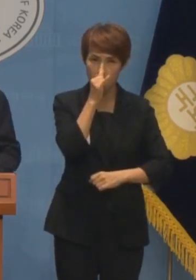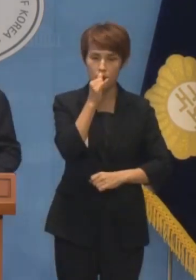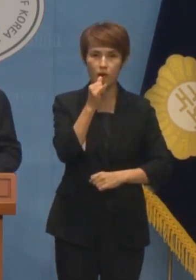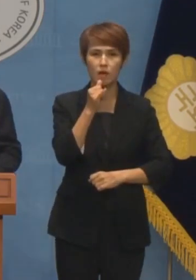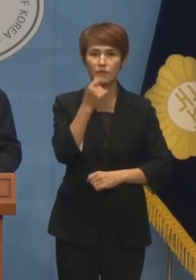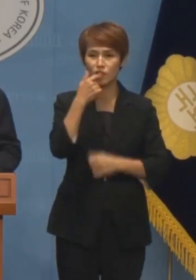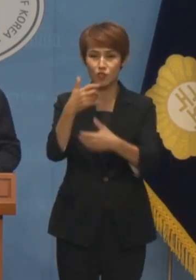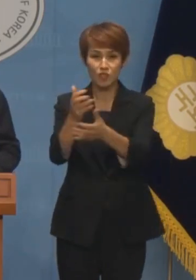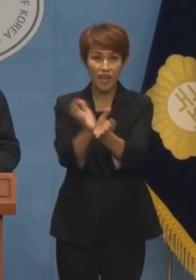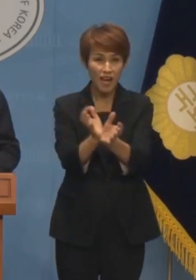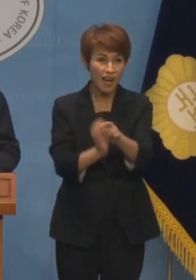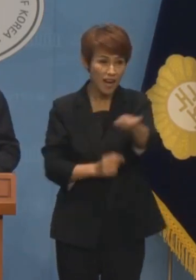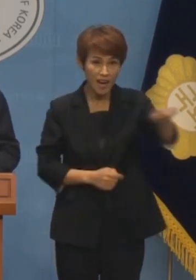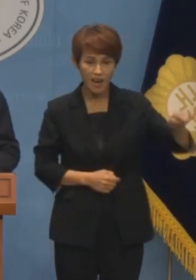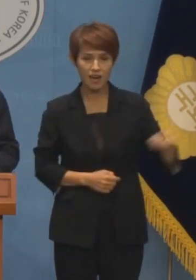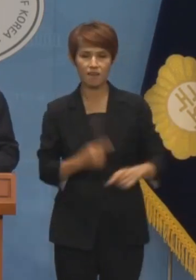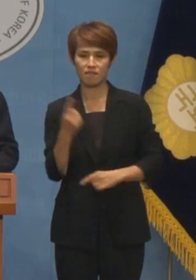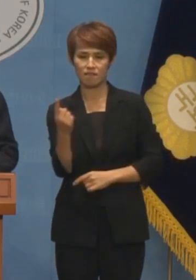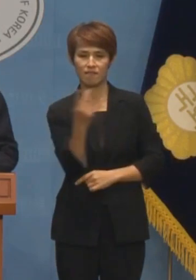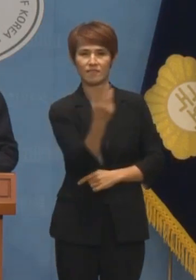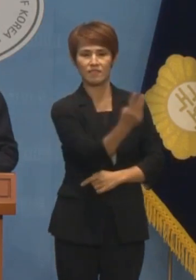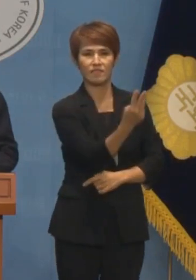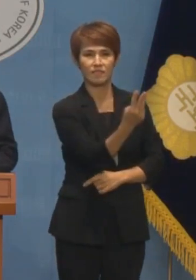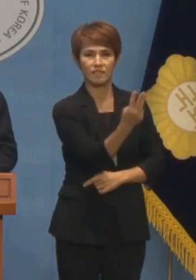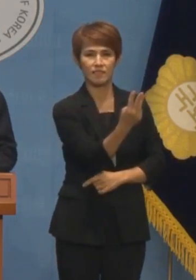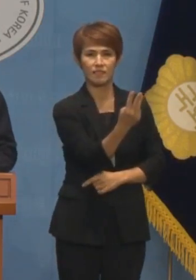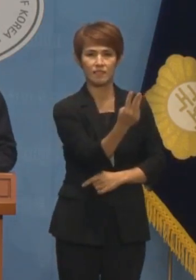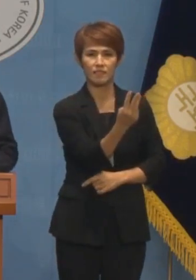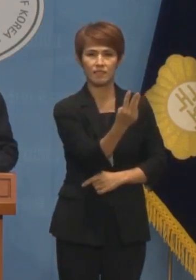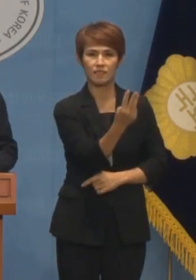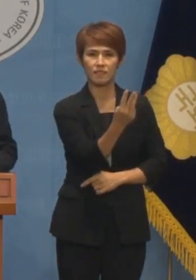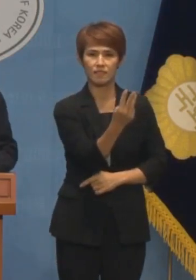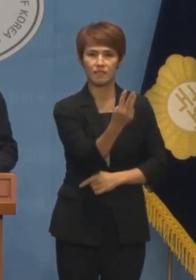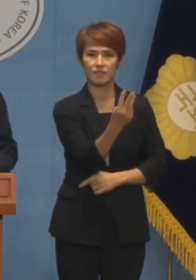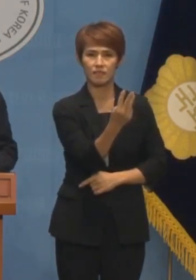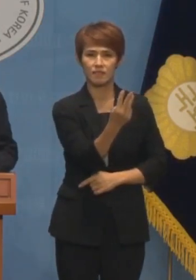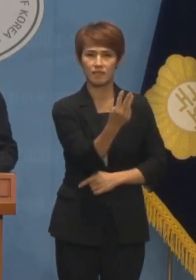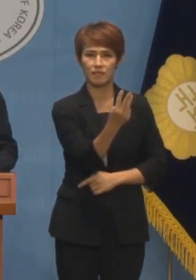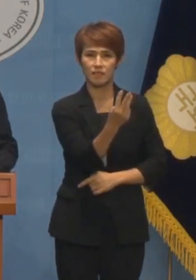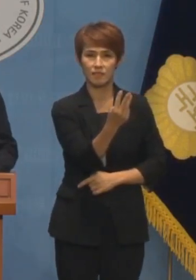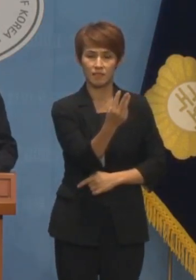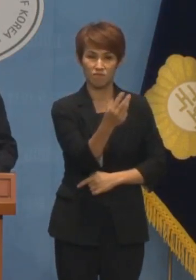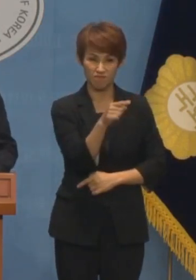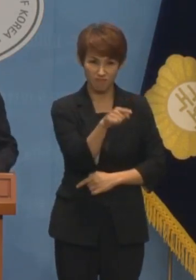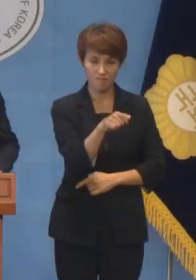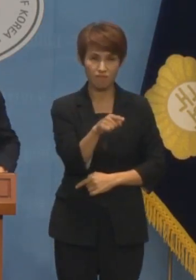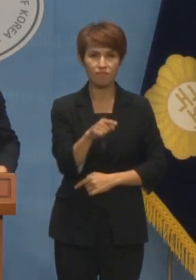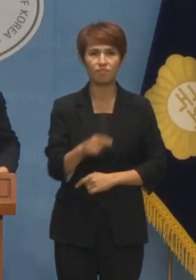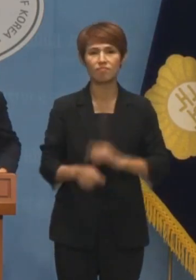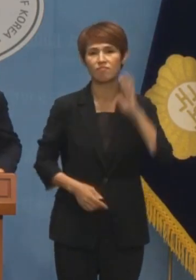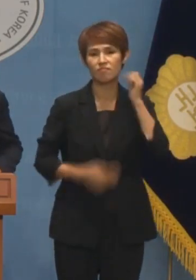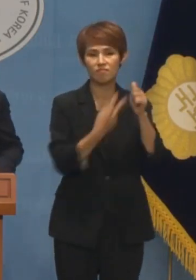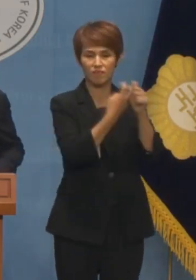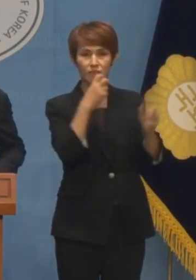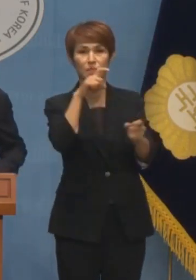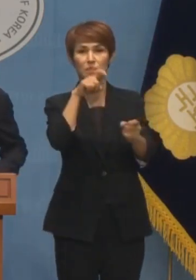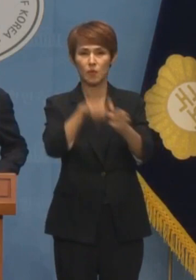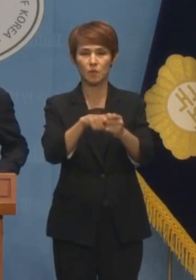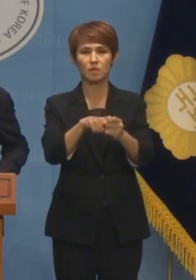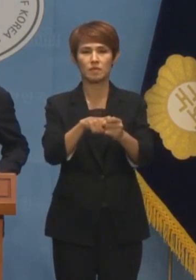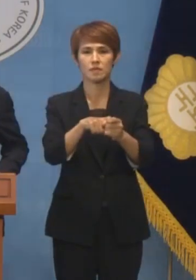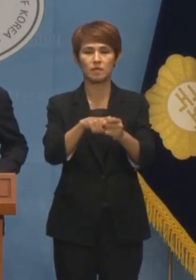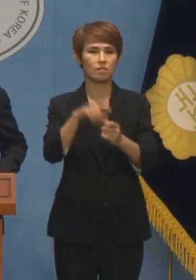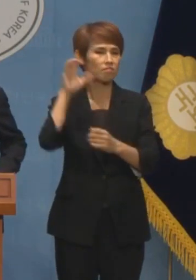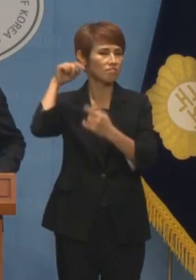이렇게 3자의 필요에 의해서 만들어져 사기 기획 탄핵을 위한 프레임 속에서